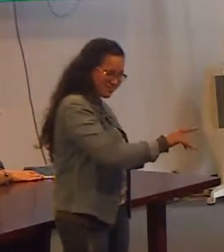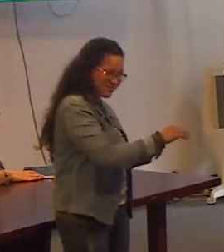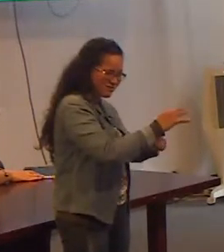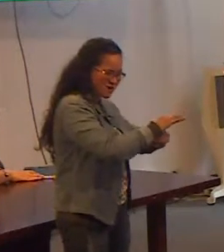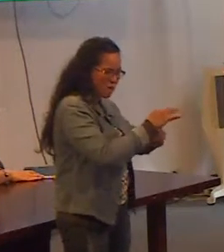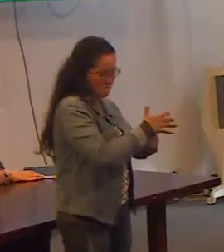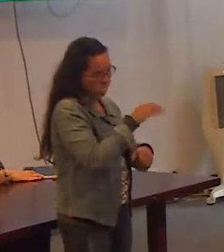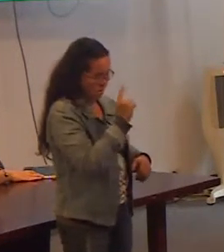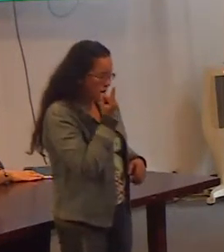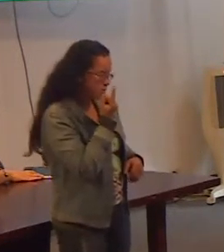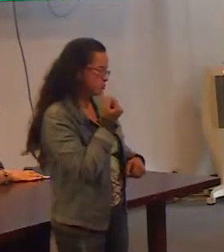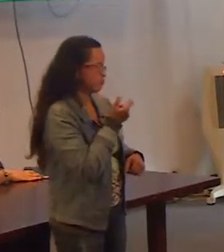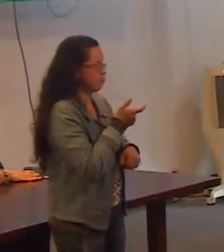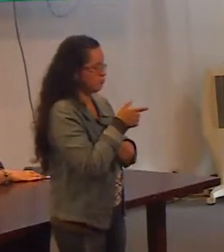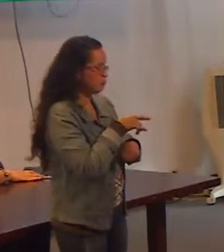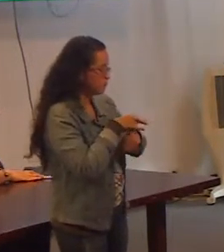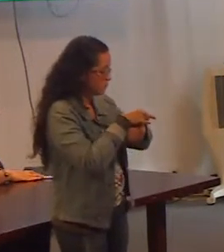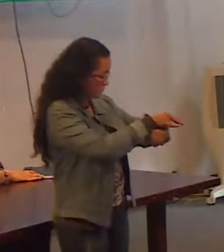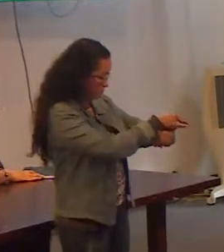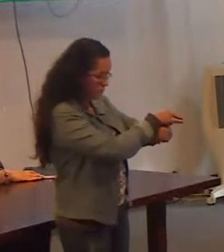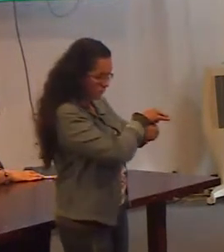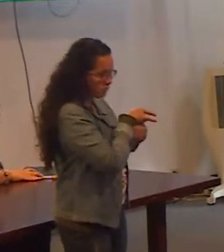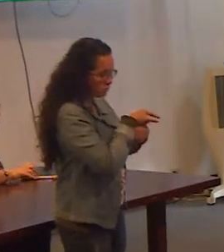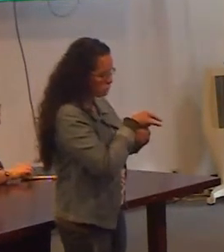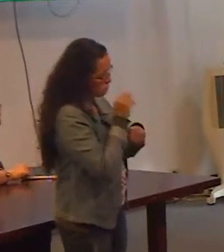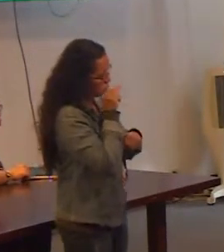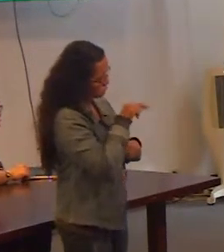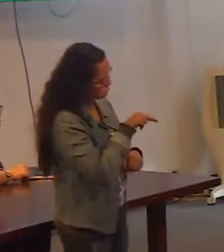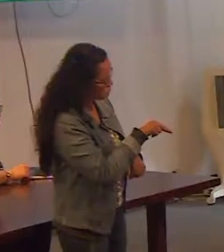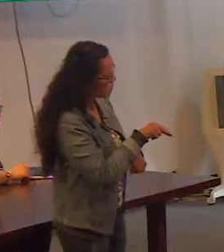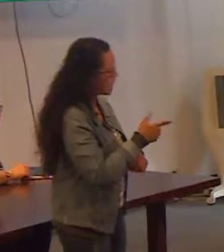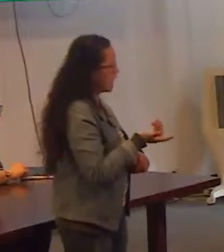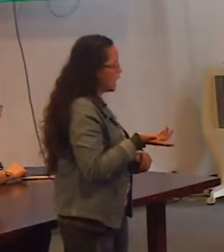de observación. Entonces comenzamos a mirar